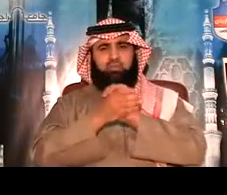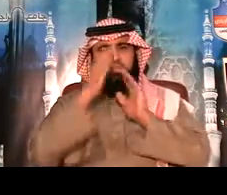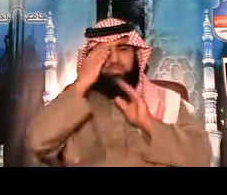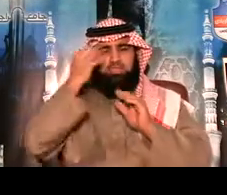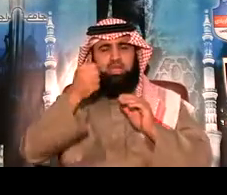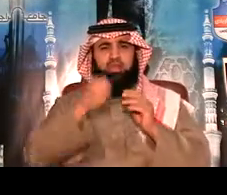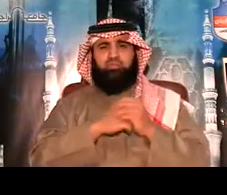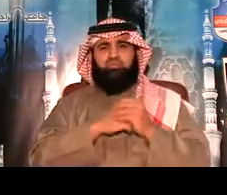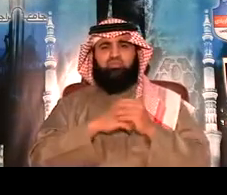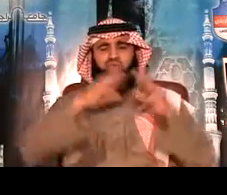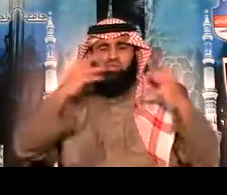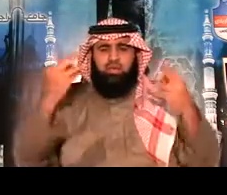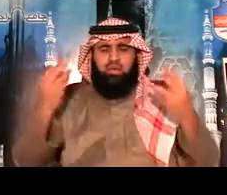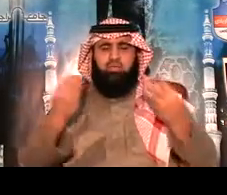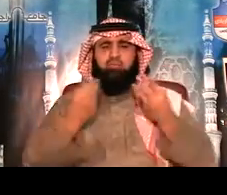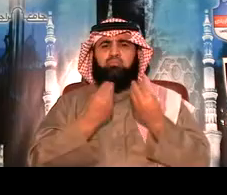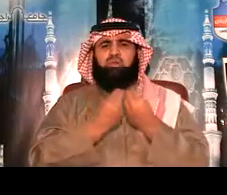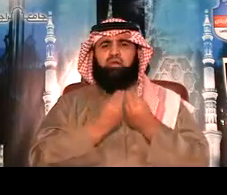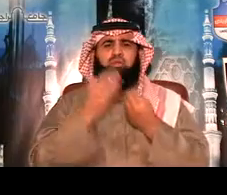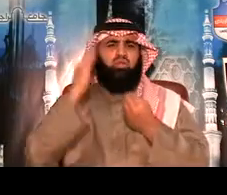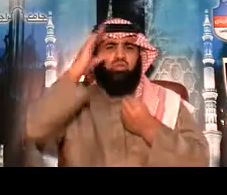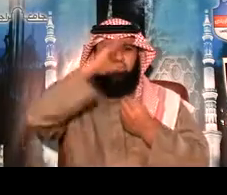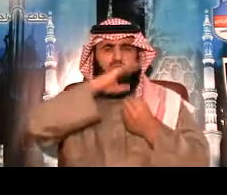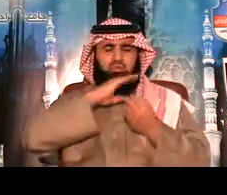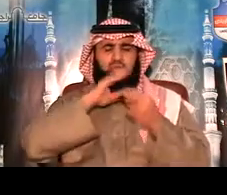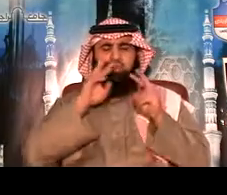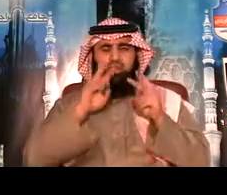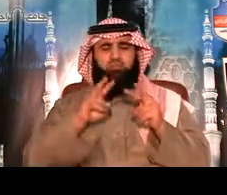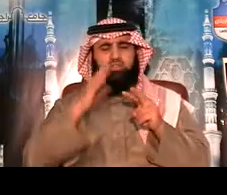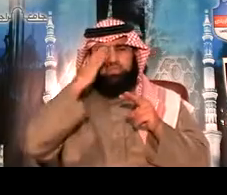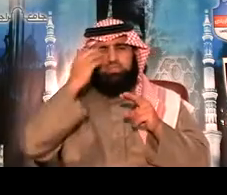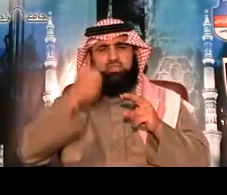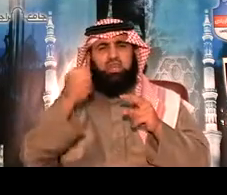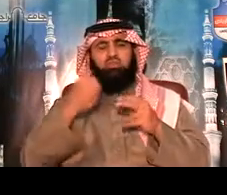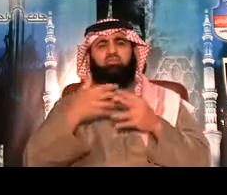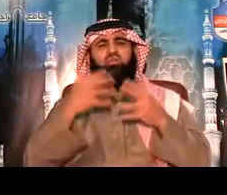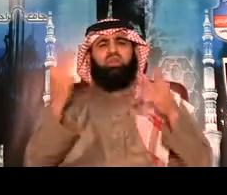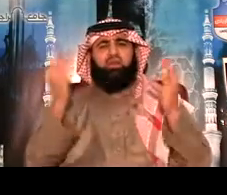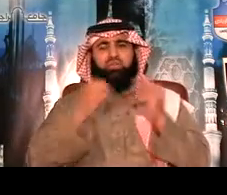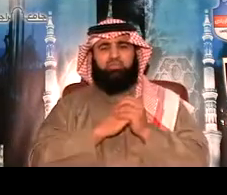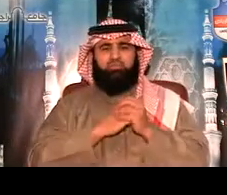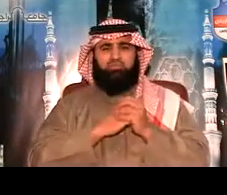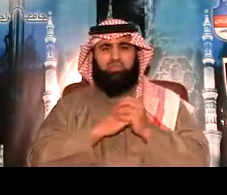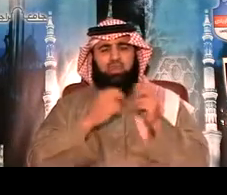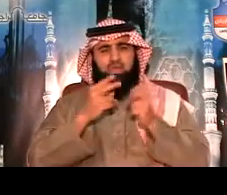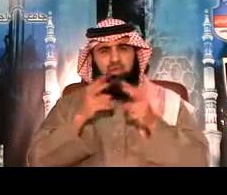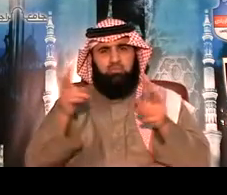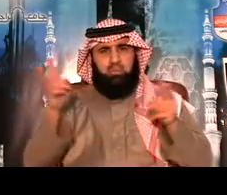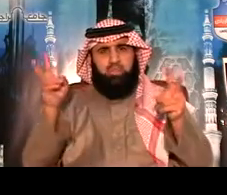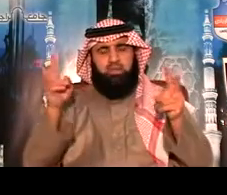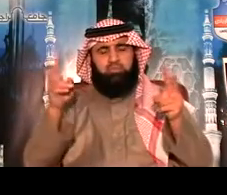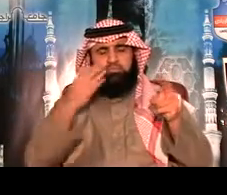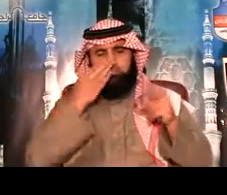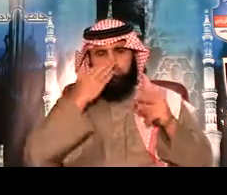اقتفى أثره واهتدى بهداه إلى يوم الدين وسلم تسليما كثيرا. أما بعد عباد الله،